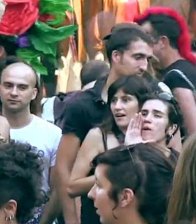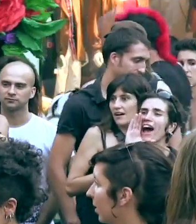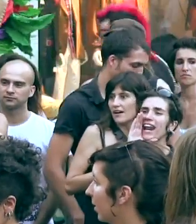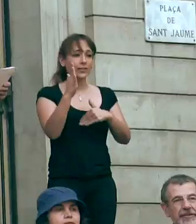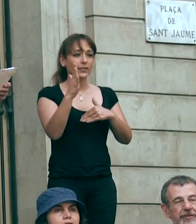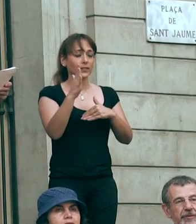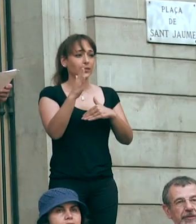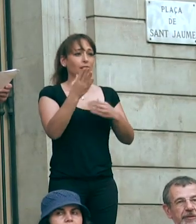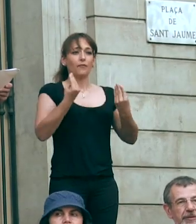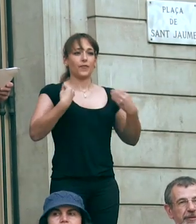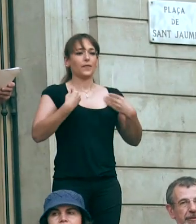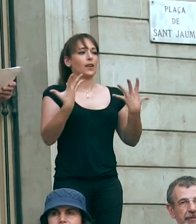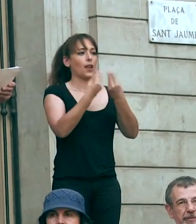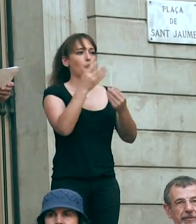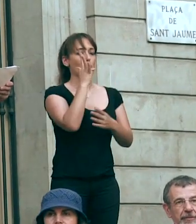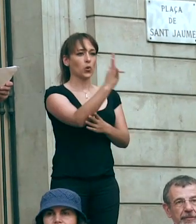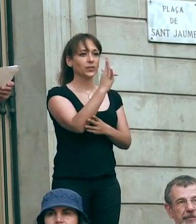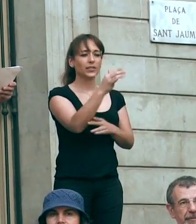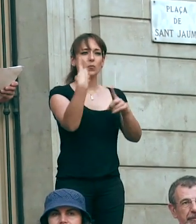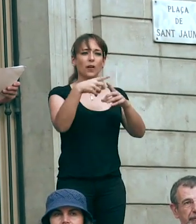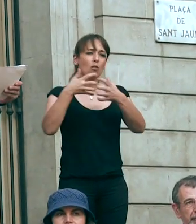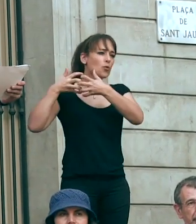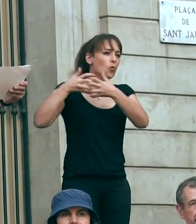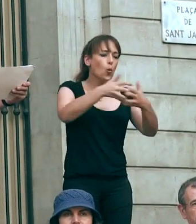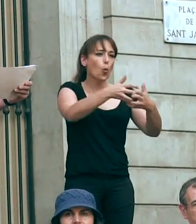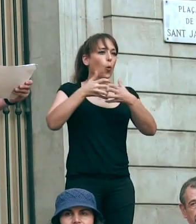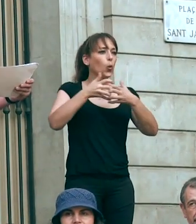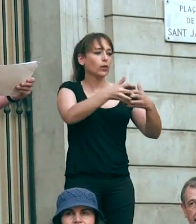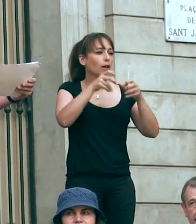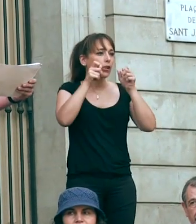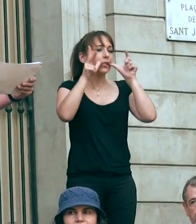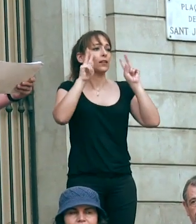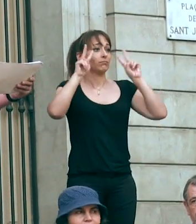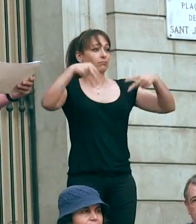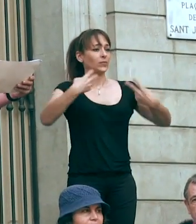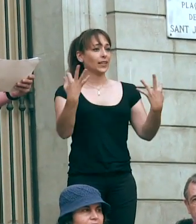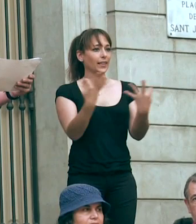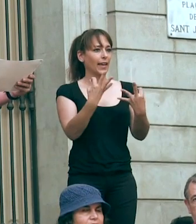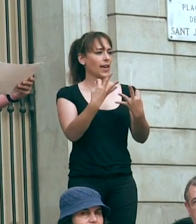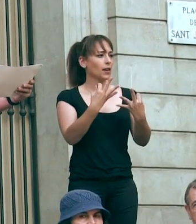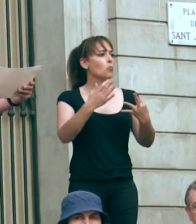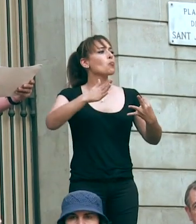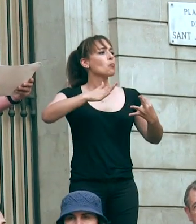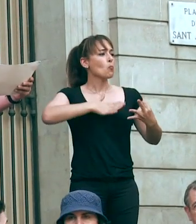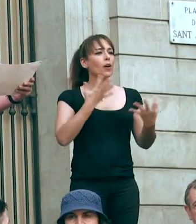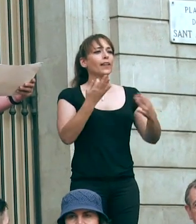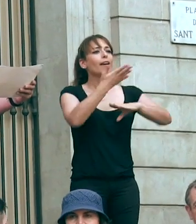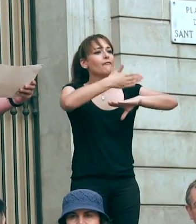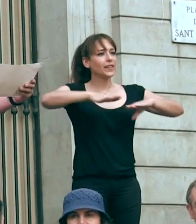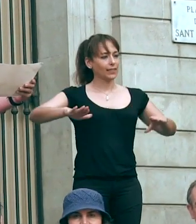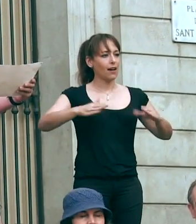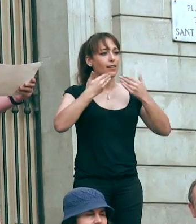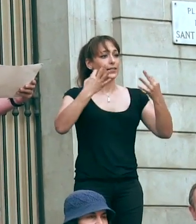vivint en positiu. La lluita ens va ensenyar que és possible evitar la transmissió de l'UVIH amb l'ús